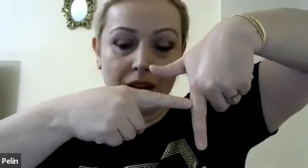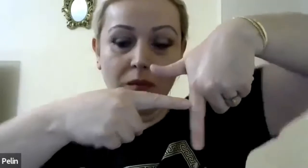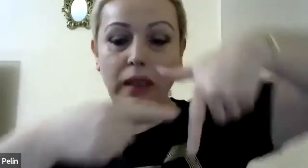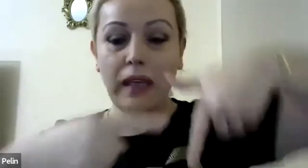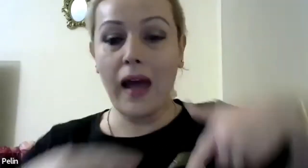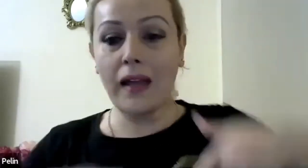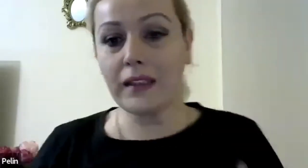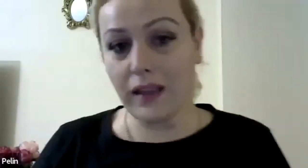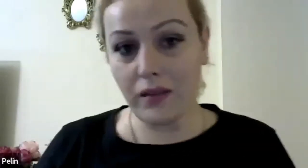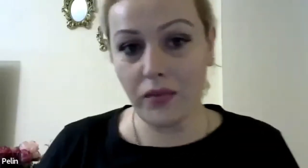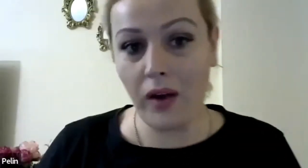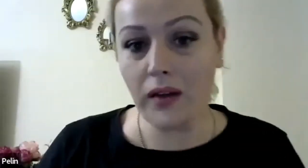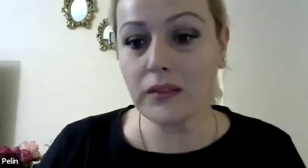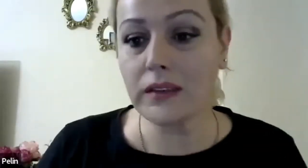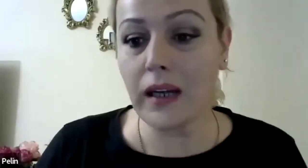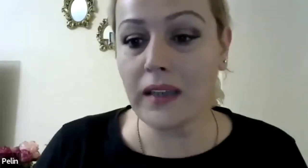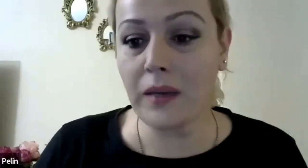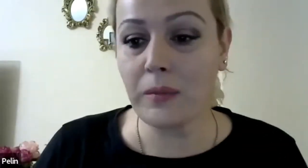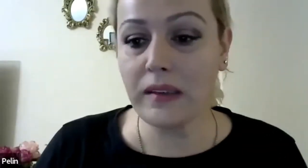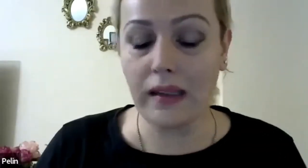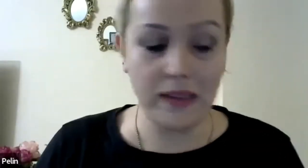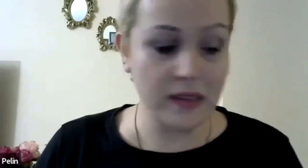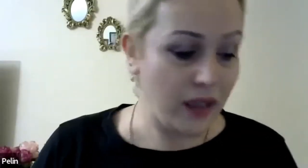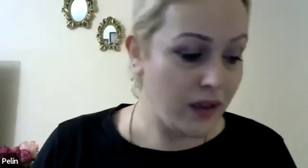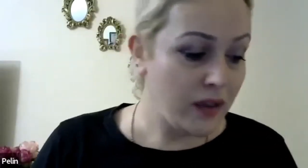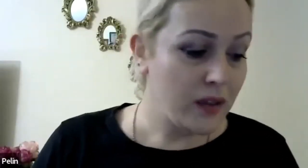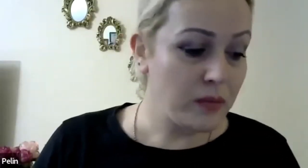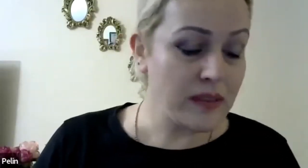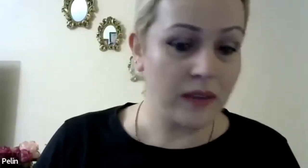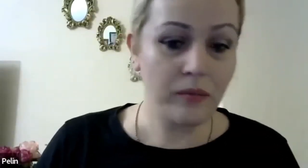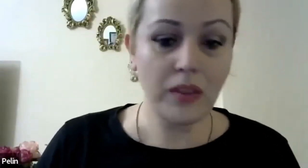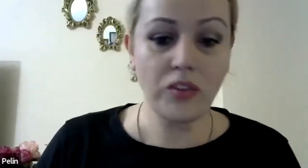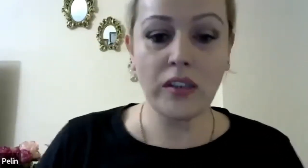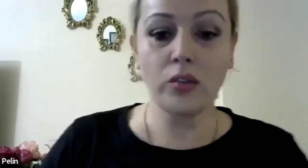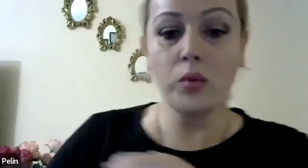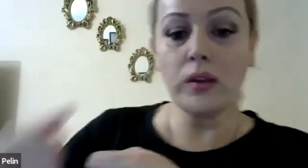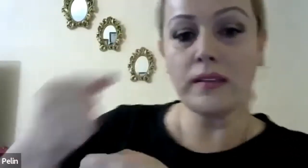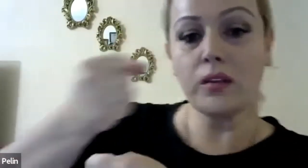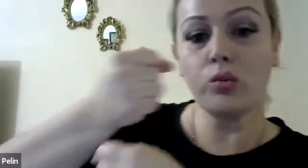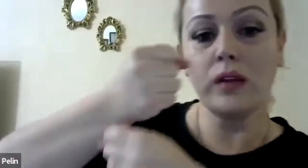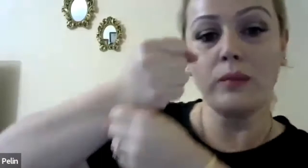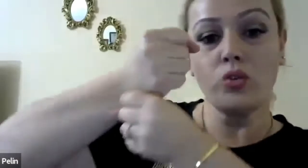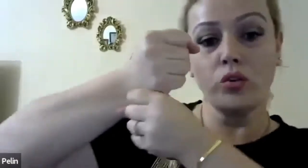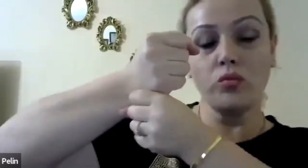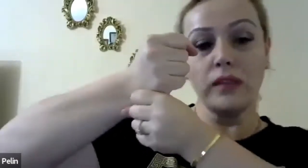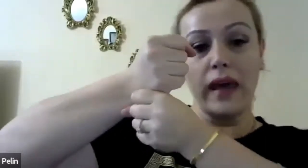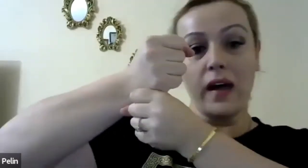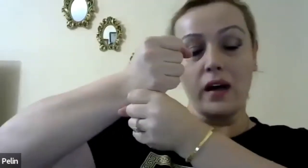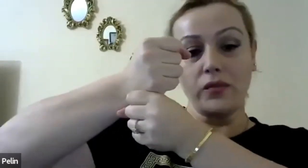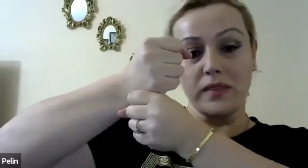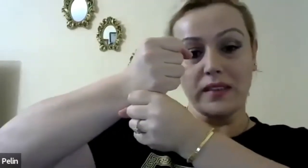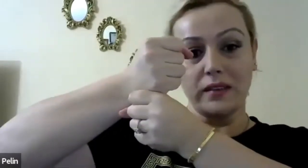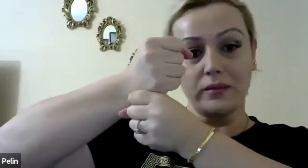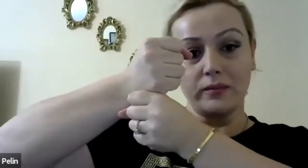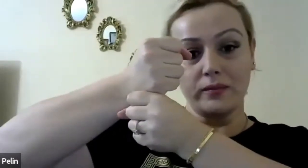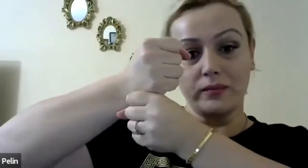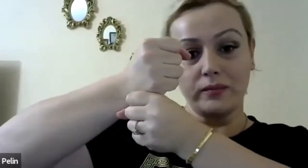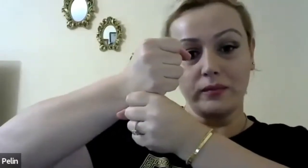Şimdi geldik yine farklılıklardan bir tanesine. Bizim İç Anadolu bölgesinde kullanmış olduğumuz G harfimiz.